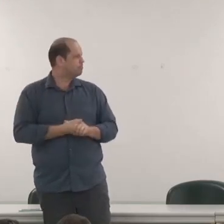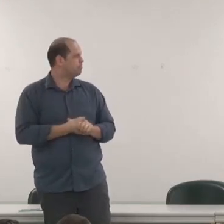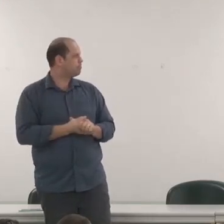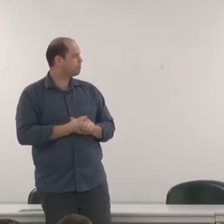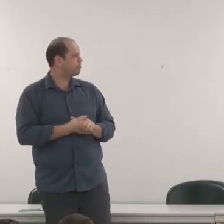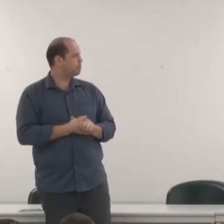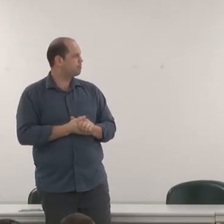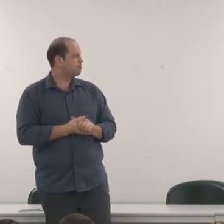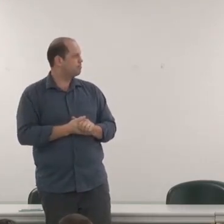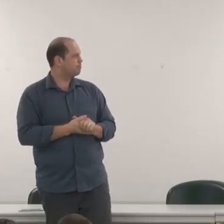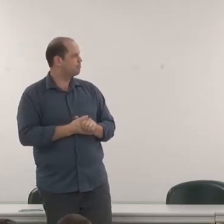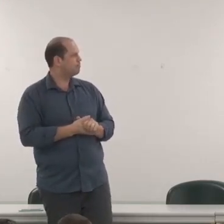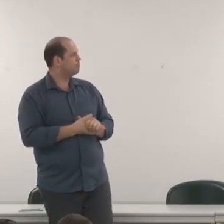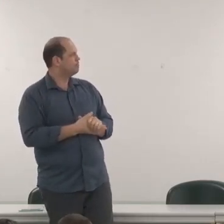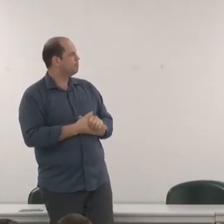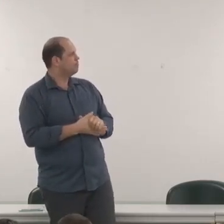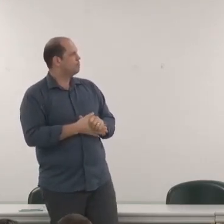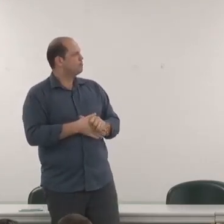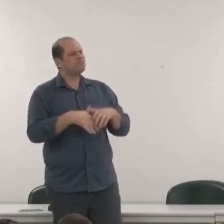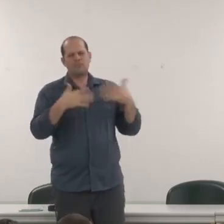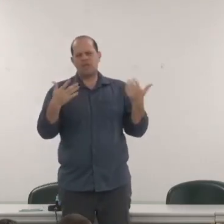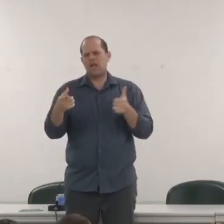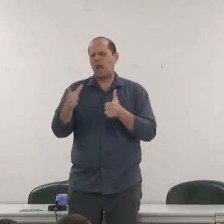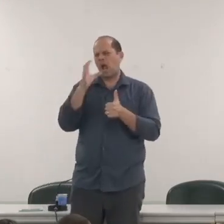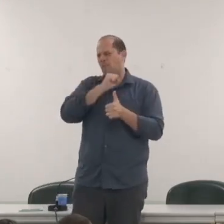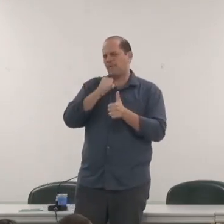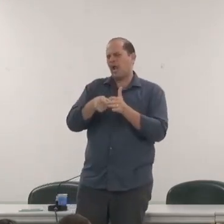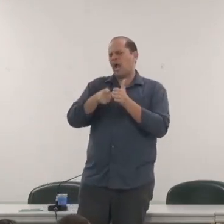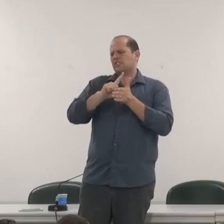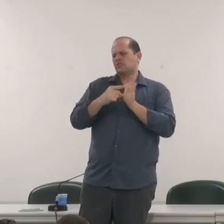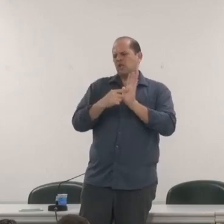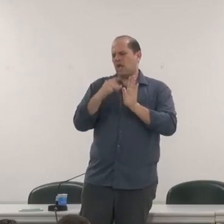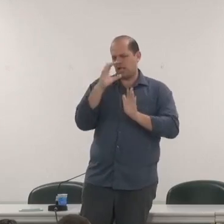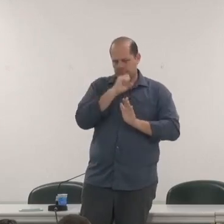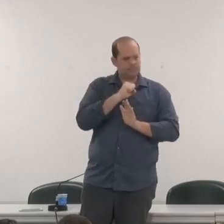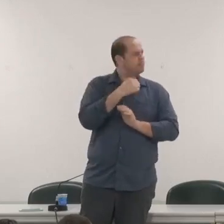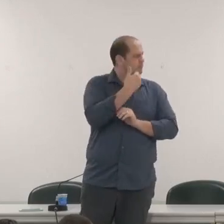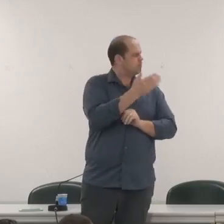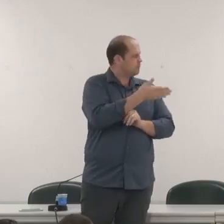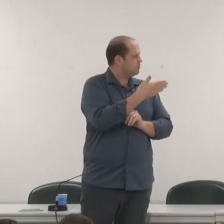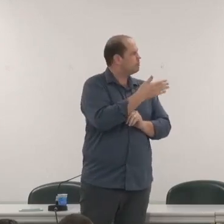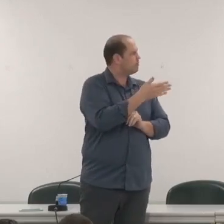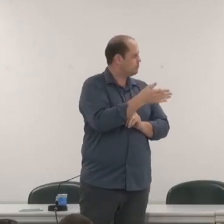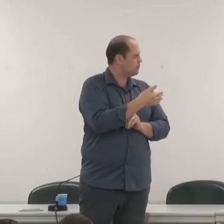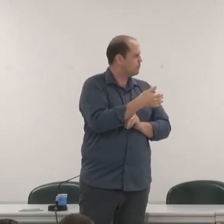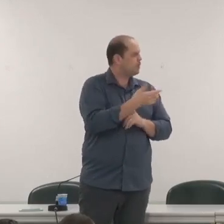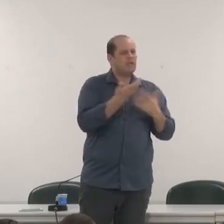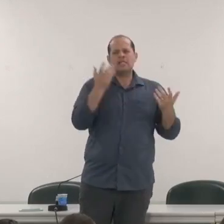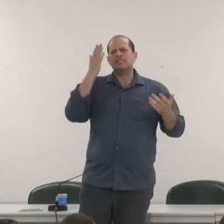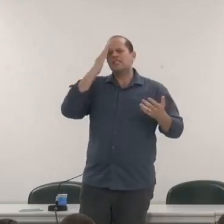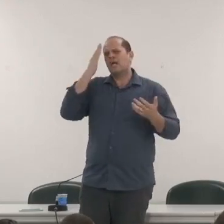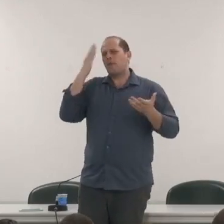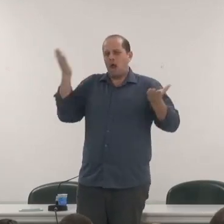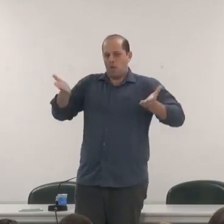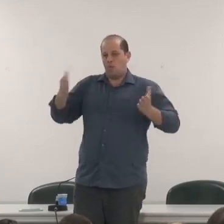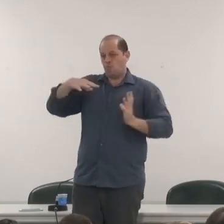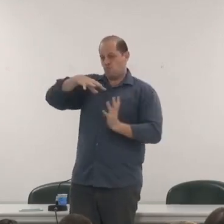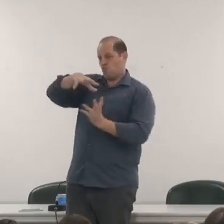sinais brasileira, Libras. Então, rapidamente, uma contextualização. A